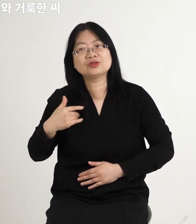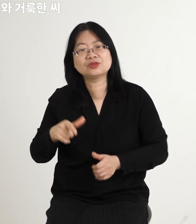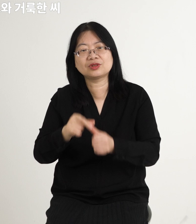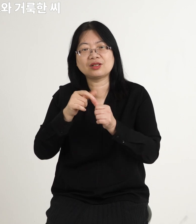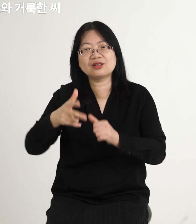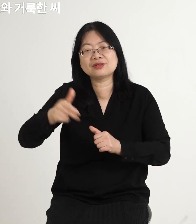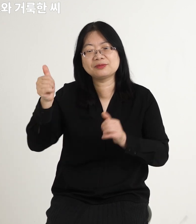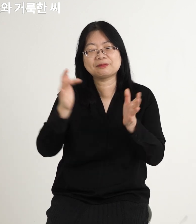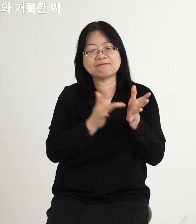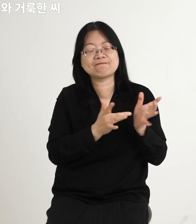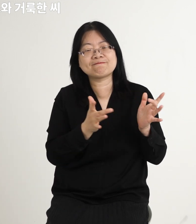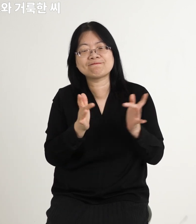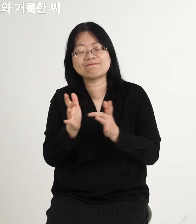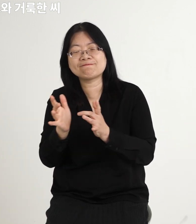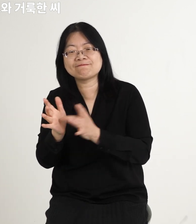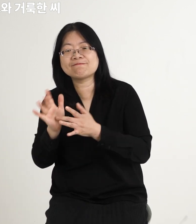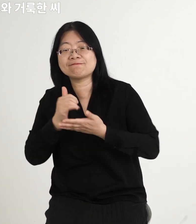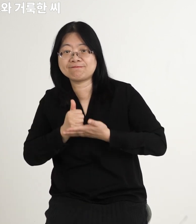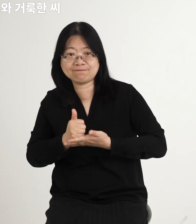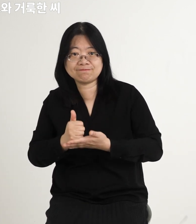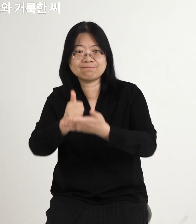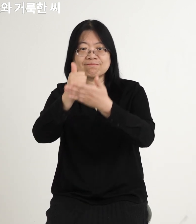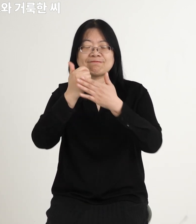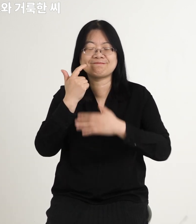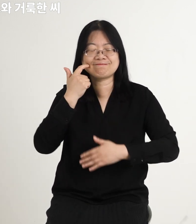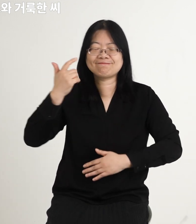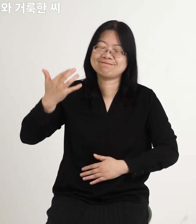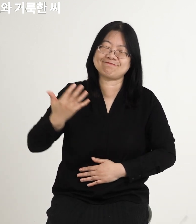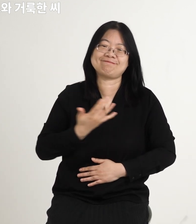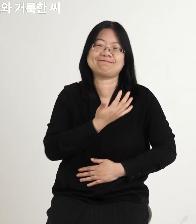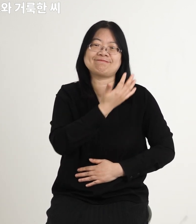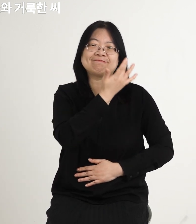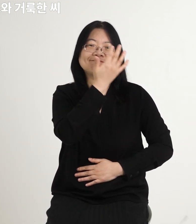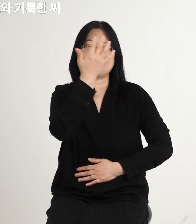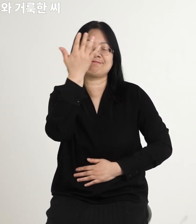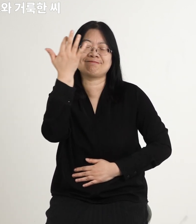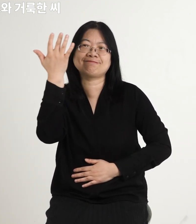주 예수님은